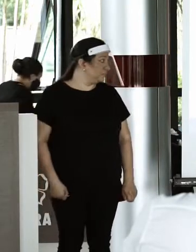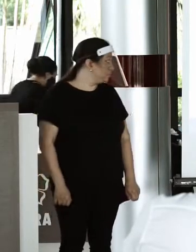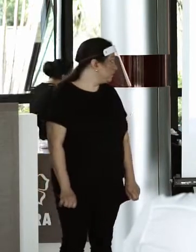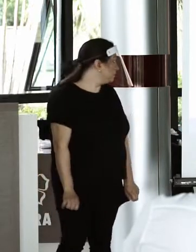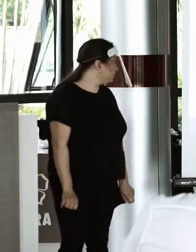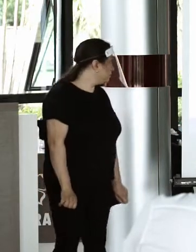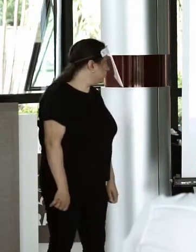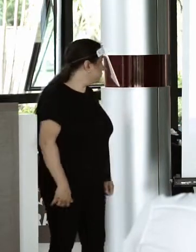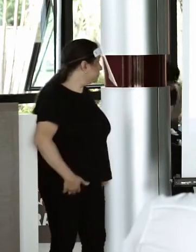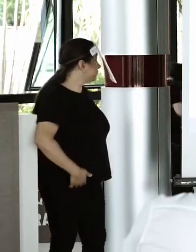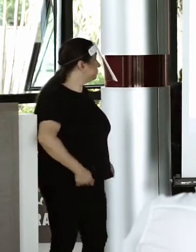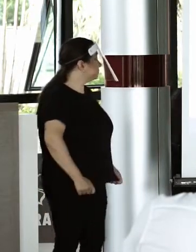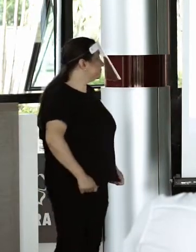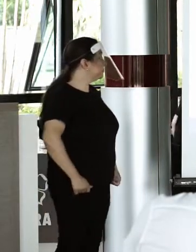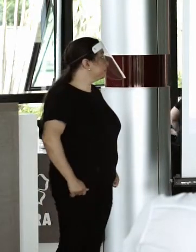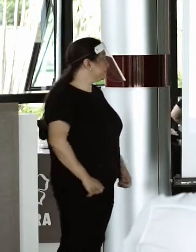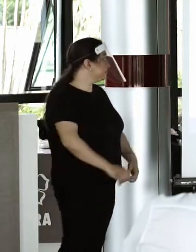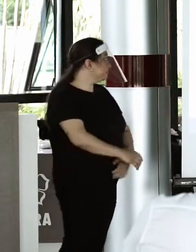Faz o contorno.